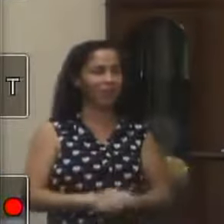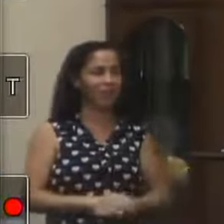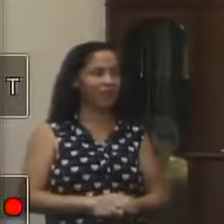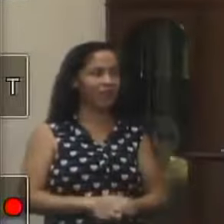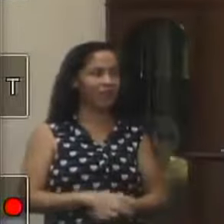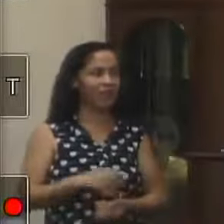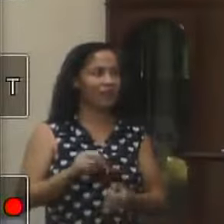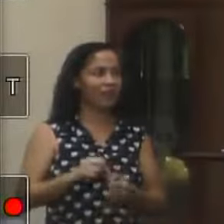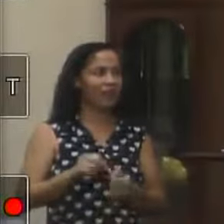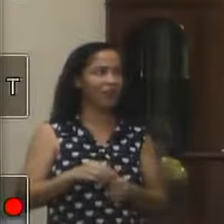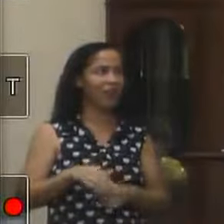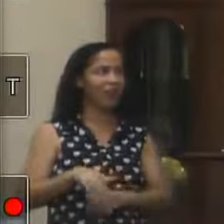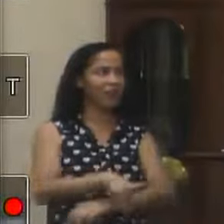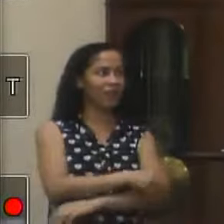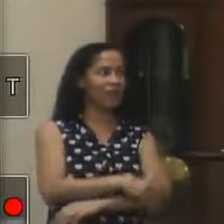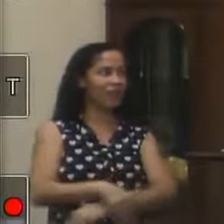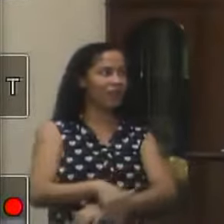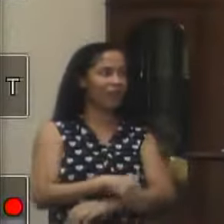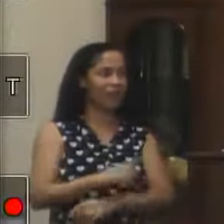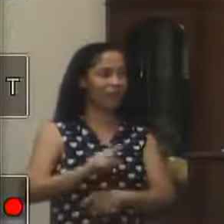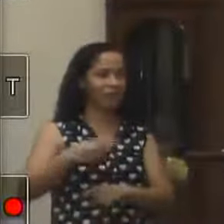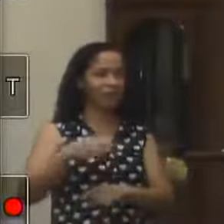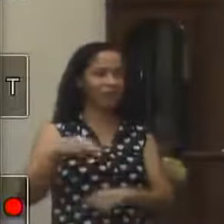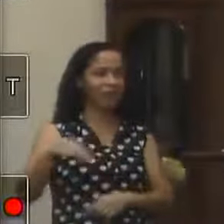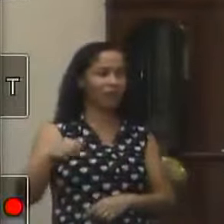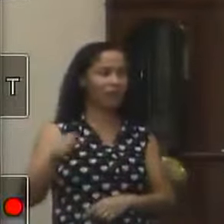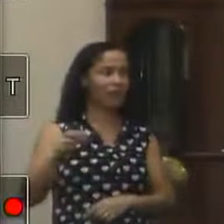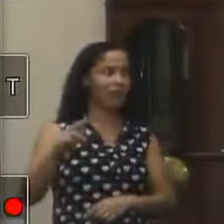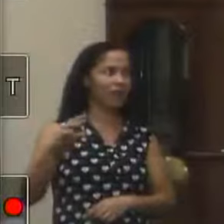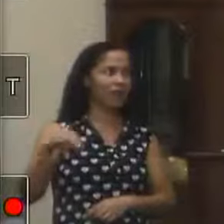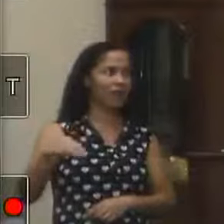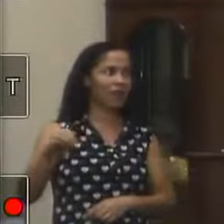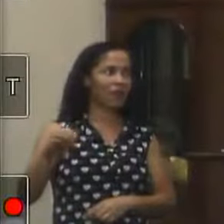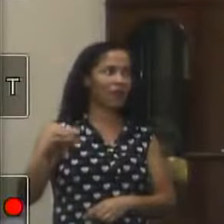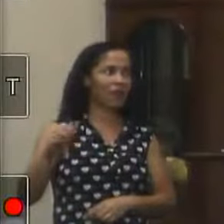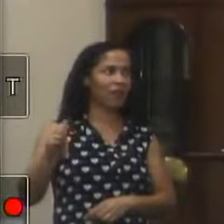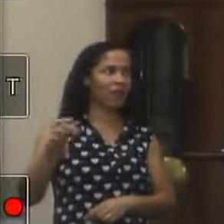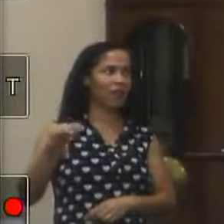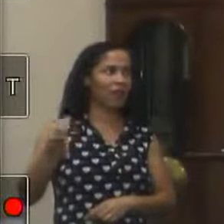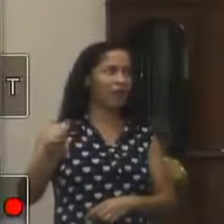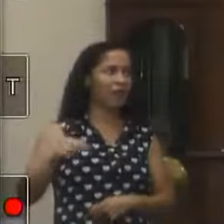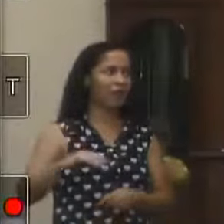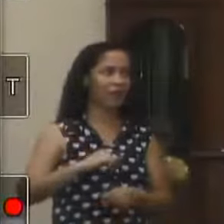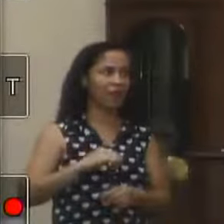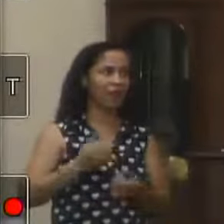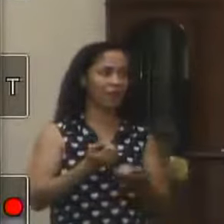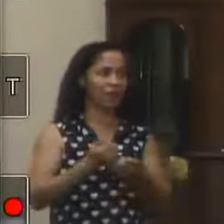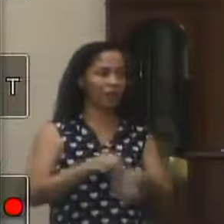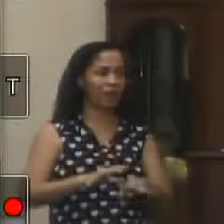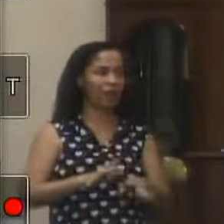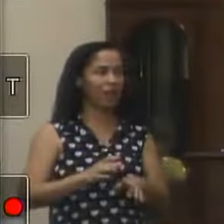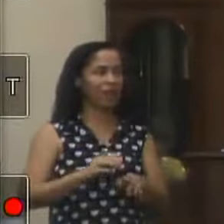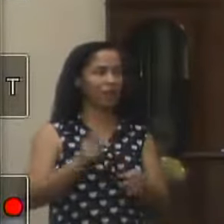martelete ali para baixo da marmoaria do Manico ali, para quebrar aquelas pedras. Eu acredito que se a gente quebrar aquelas pedras